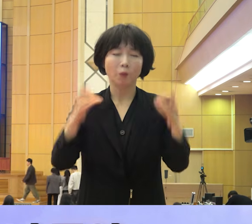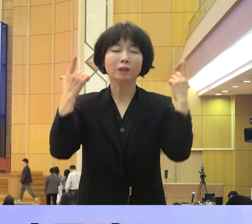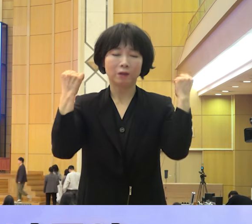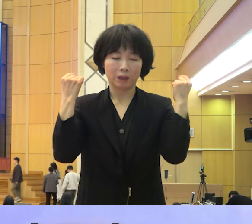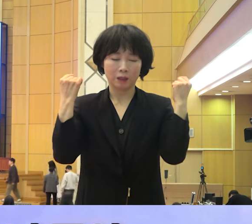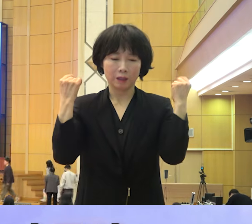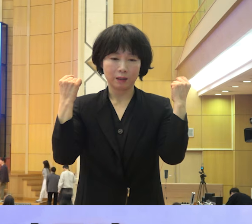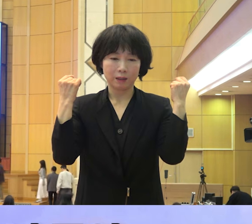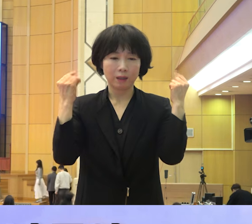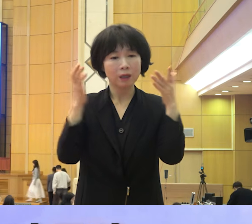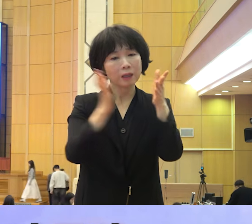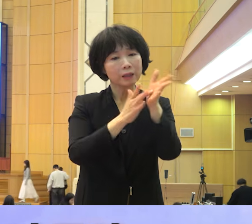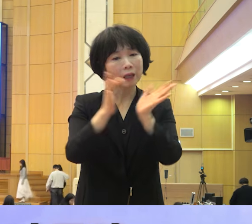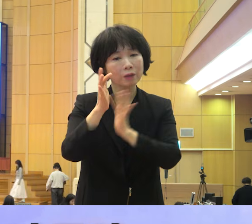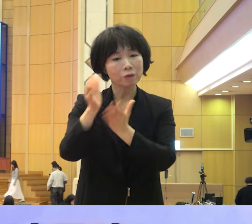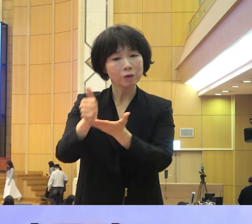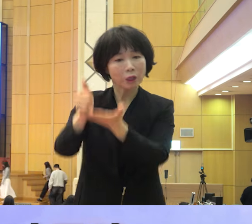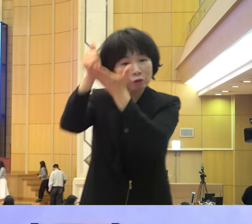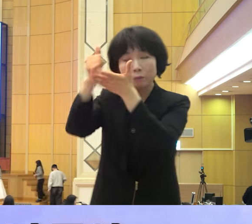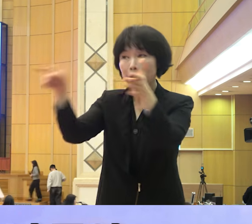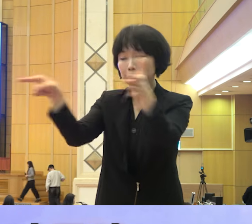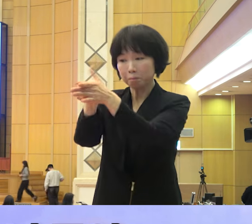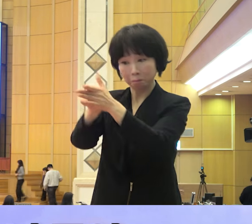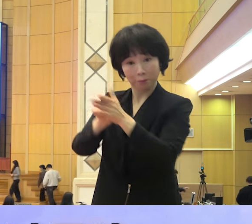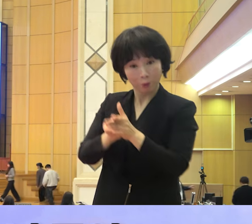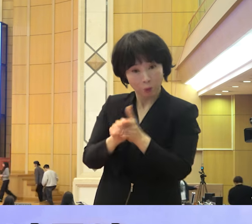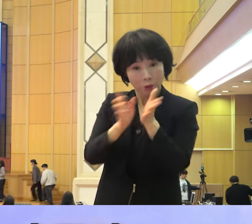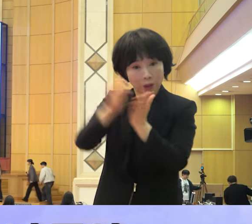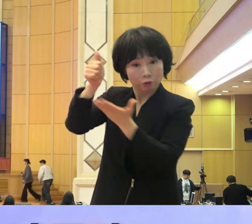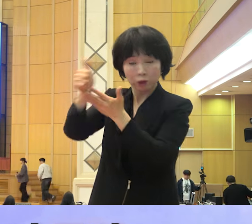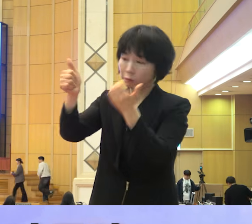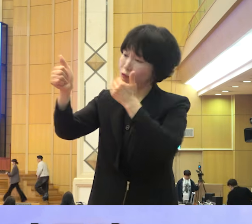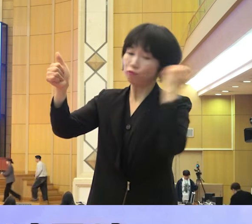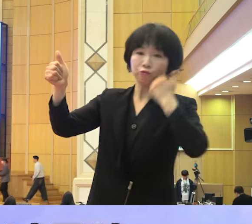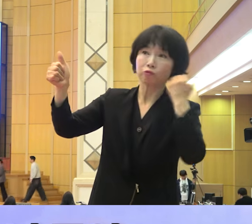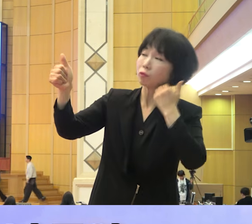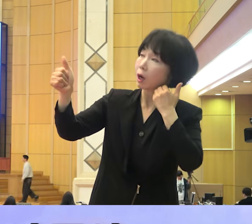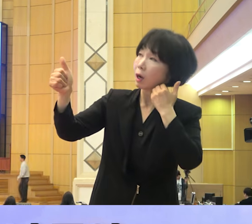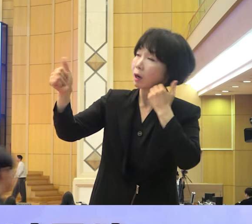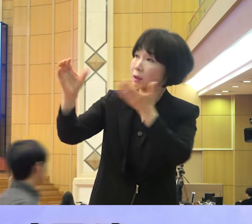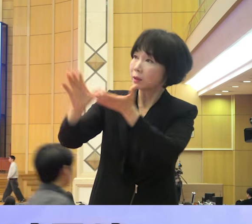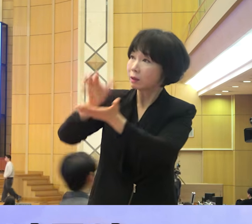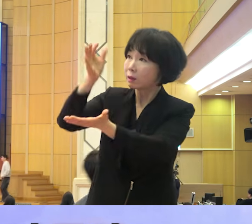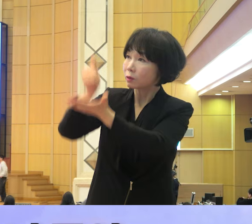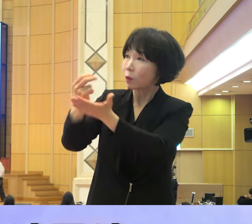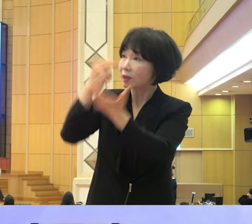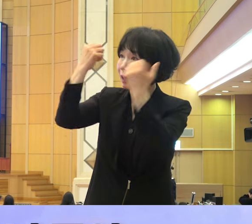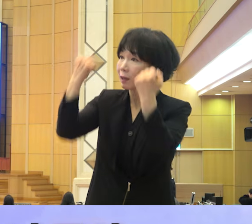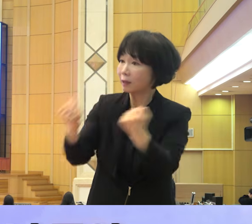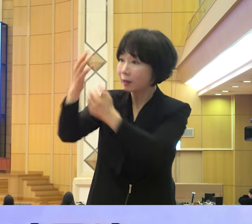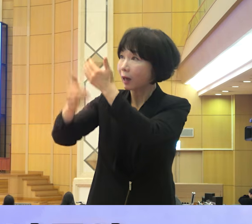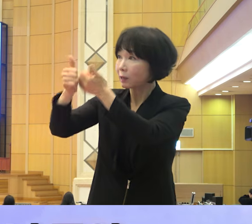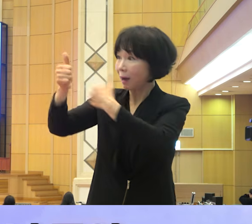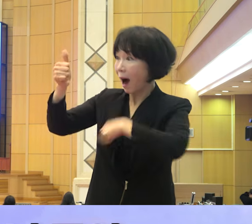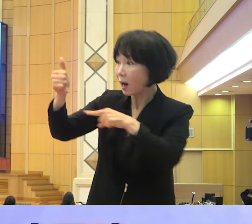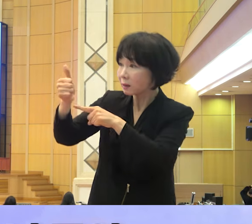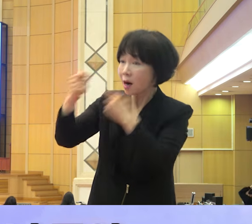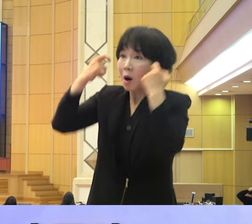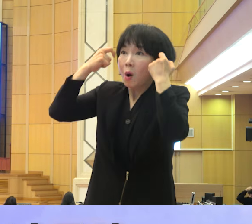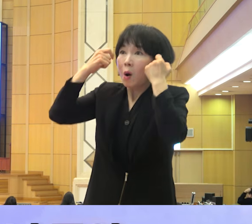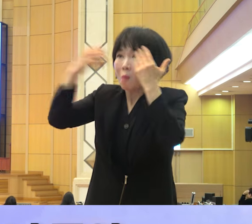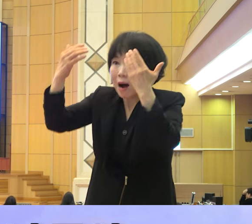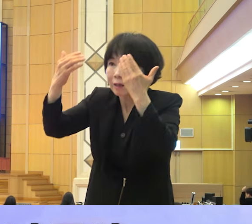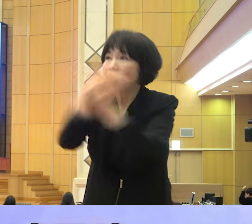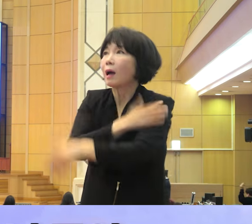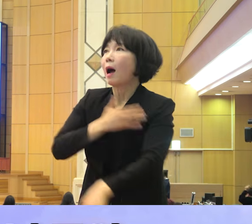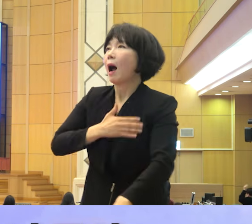이렇게 예수를 믿고 예수님이 그리스도여 살아계신 하나님의 아들이라는 걸 확실히 알고 입으로